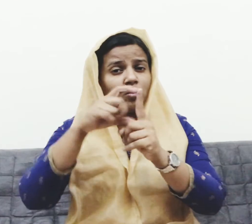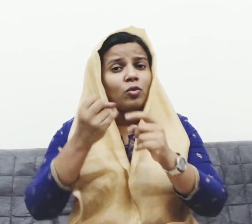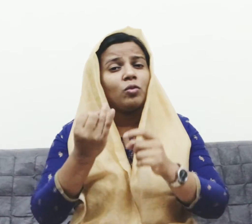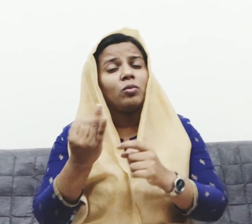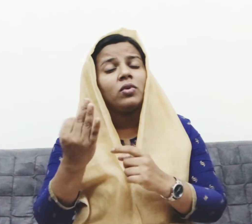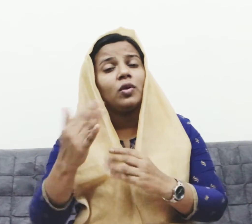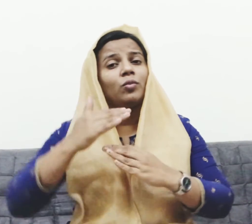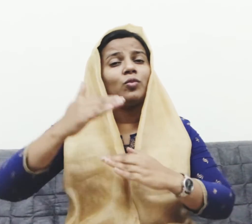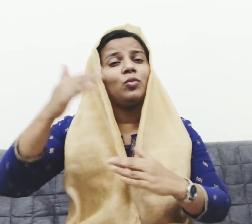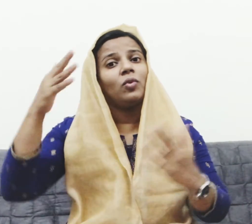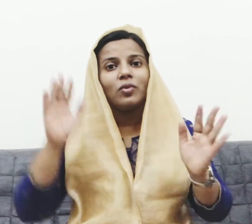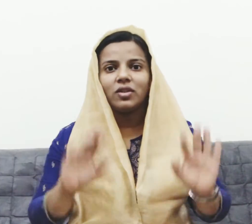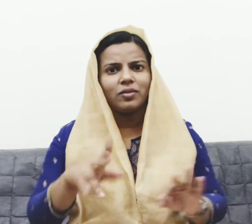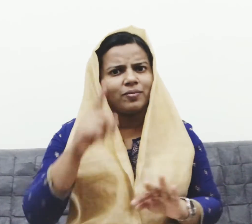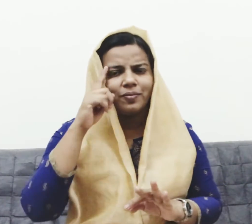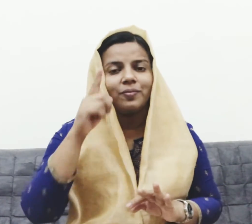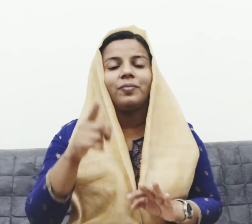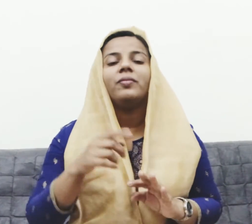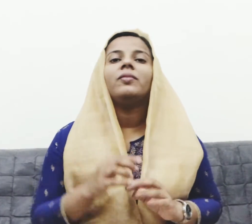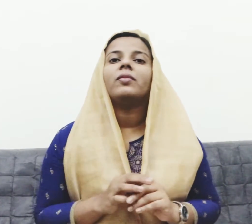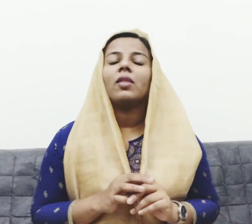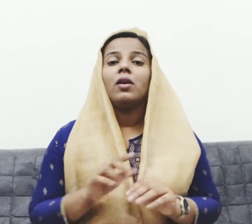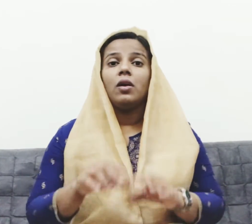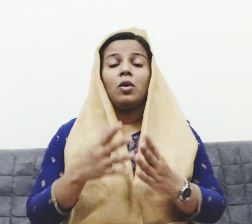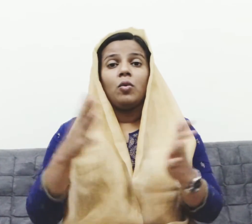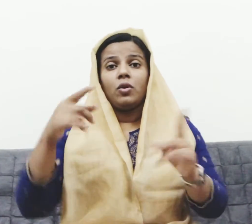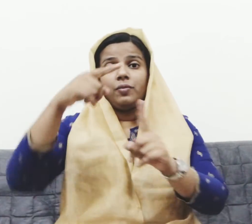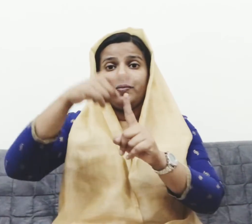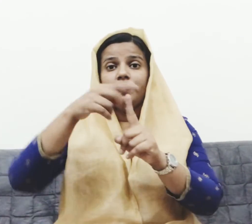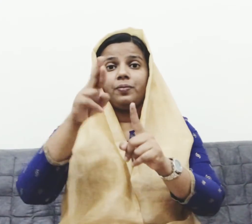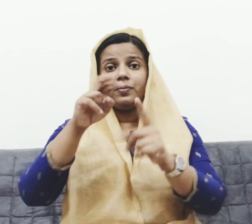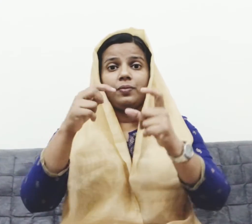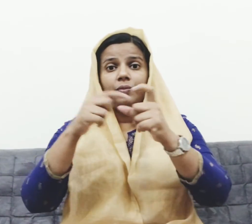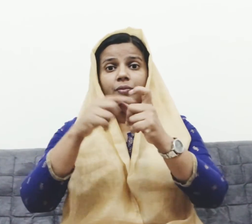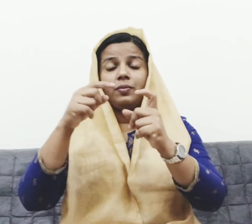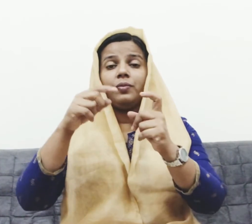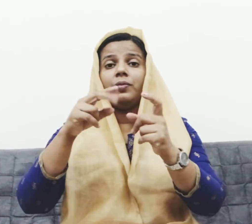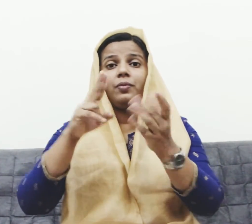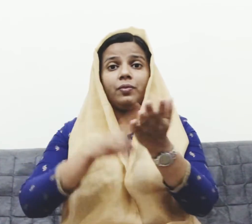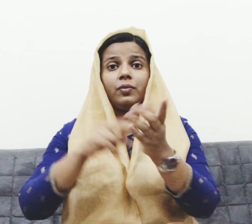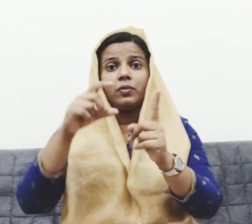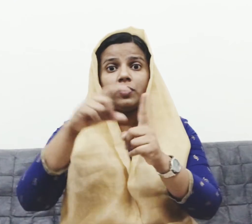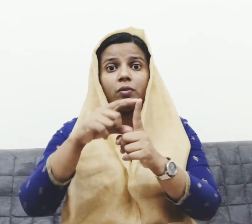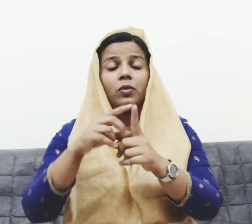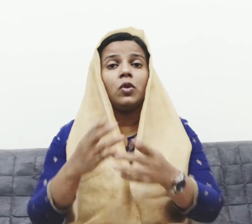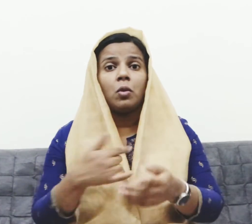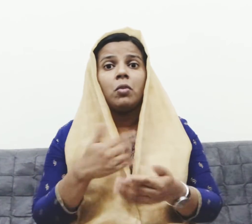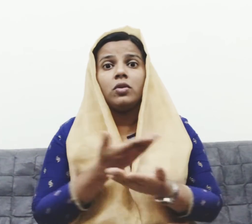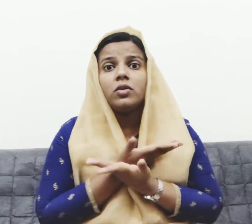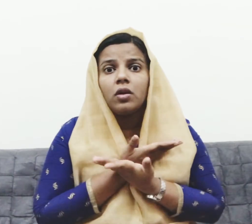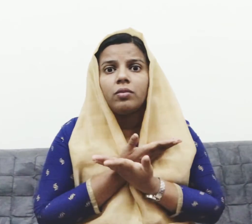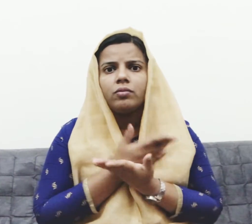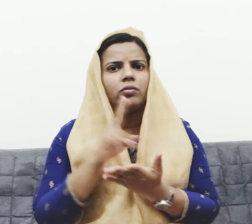ലോകത്തിൻ്റെതായ ട്രെൻഡുകൾ, മാറി മറിഞ്ഞു വരുന്ന ട്രെൻഡുകളുണ്ട്. അപ്പം ആ ട്രെൻഡുകൾ ലോകത്തിൽ നിന്നുണ്ടാകും എന്ന് പറഞ്ഞ് നമ്മൾ അതിനെക്കറി സ്നേഹിക്കാൻ പാടില്ല.